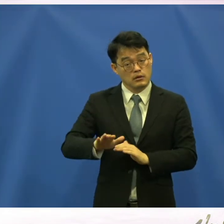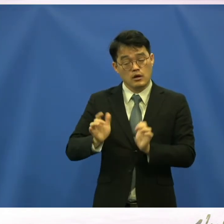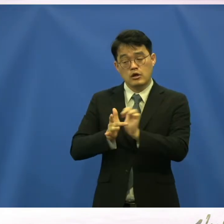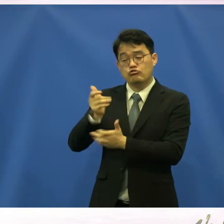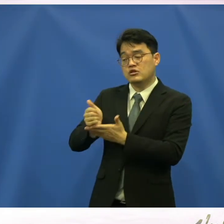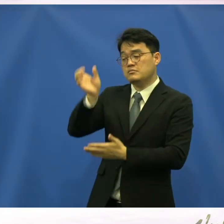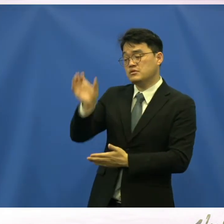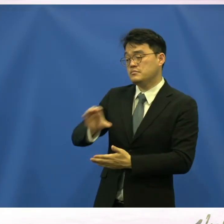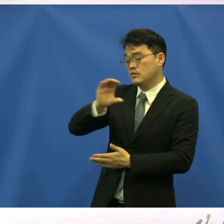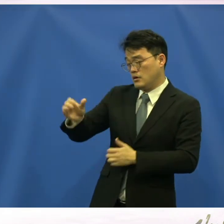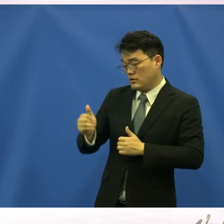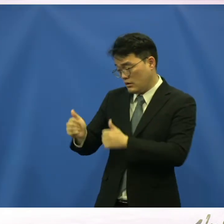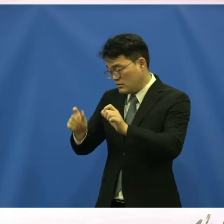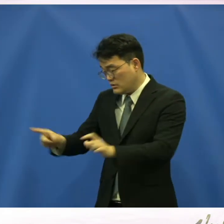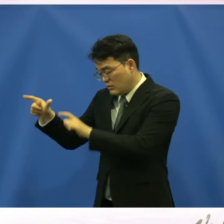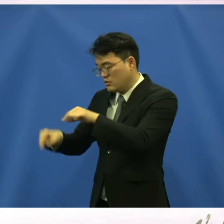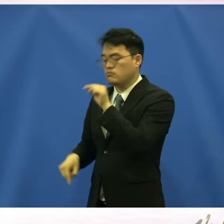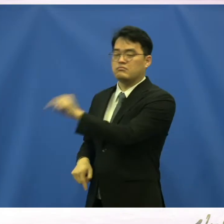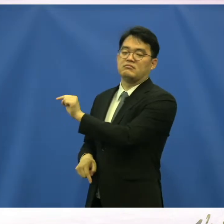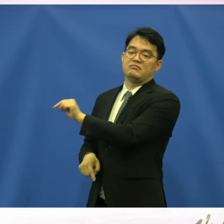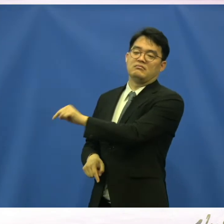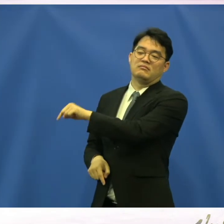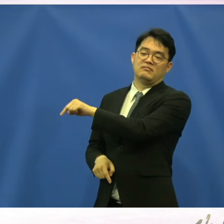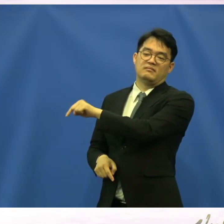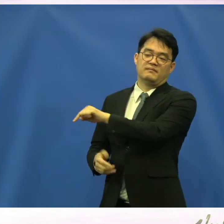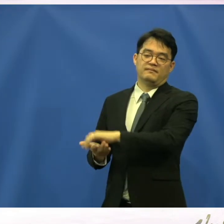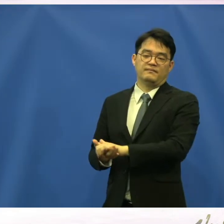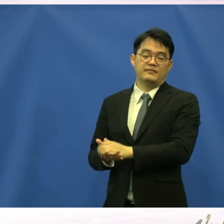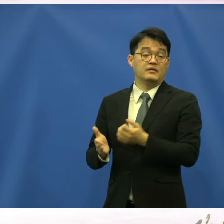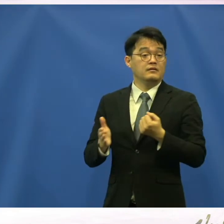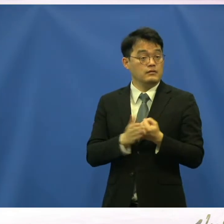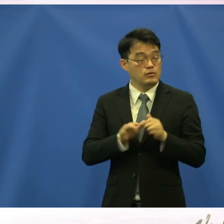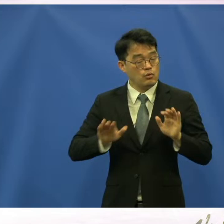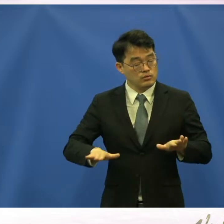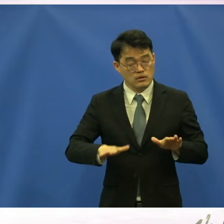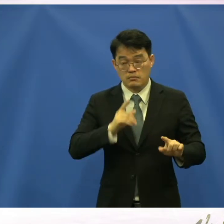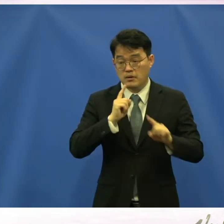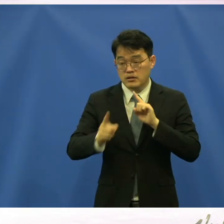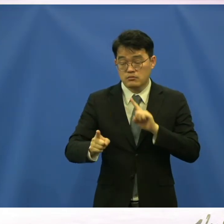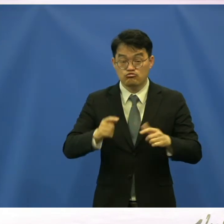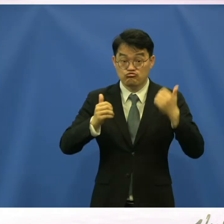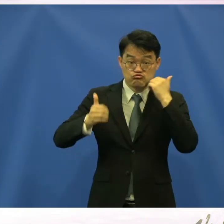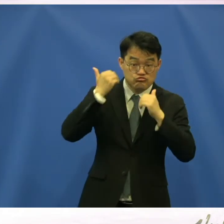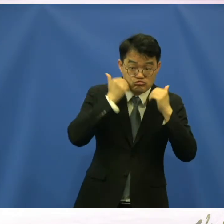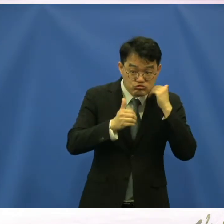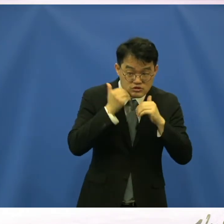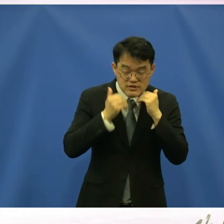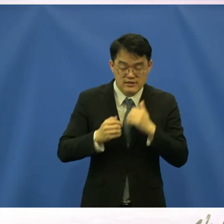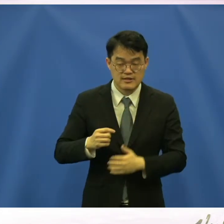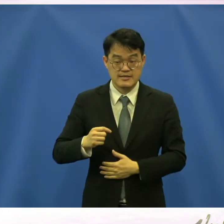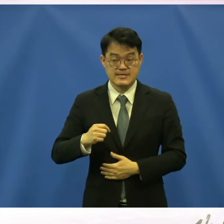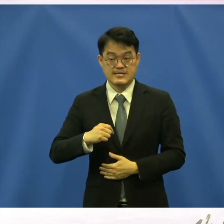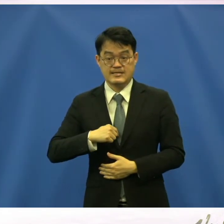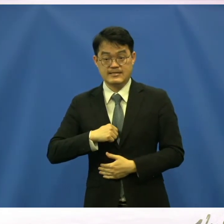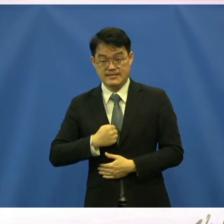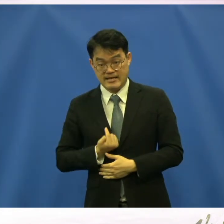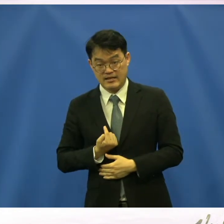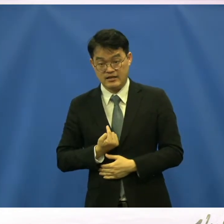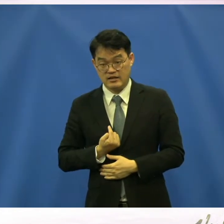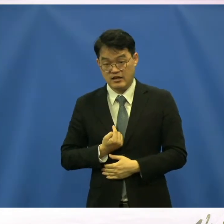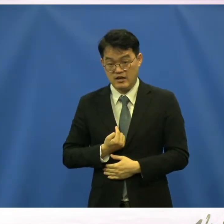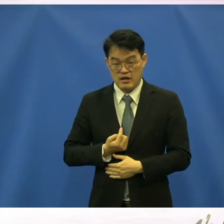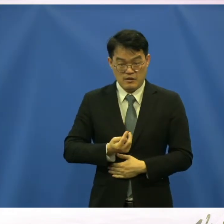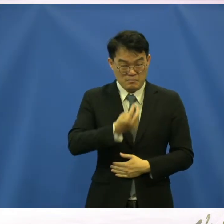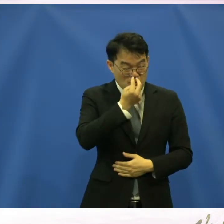그래서 오늘 35절, 36절 누구든지 자기 목숨을 구원하고자 하면 이럴 것이요. 이게 역설이잖아요. 누구든지 나와 복음을